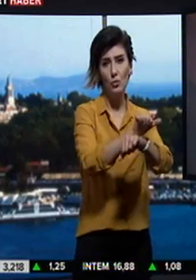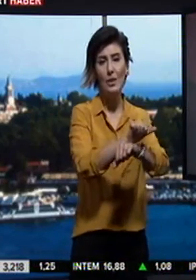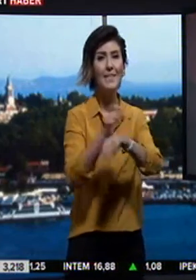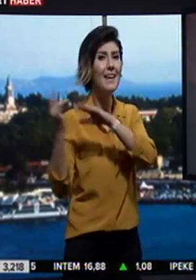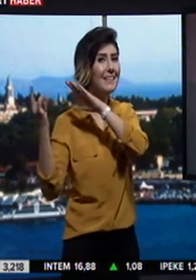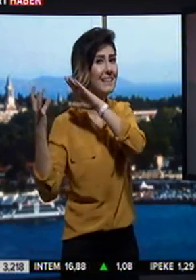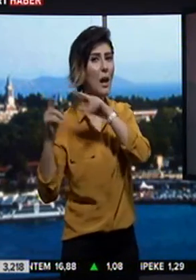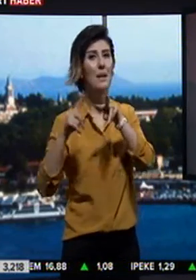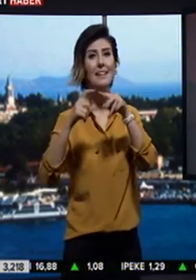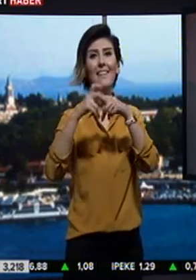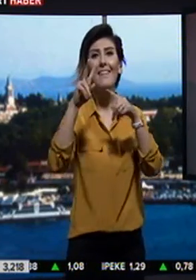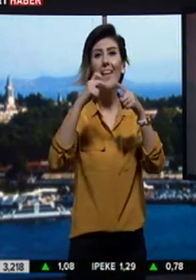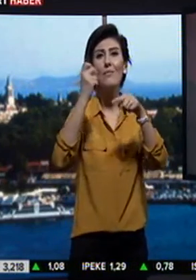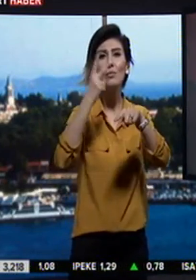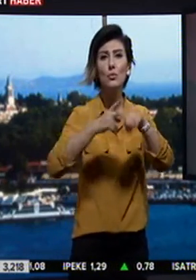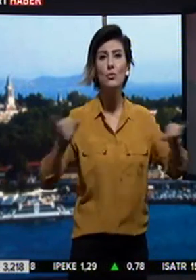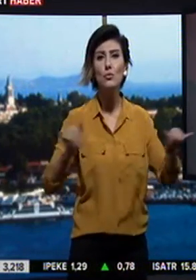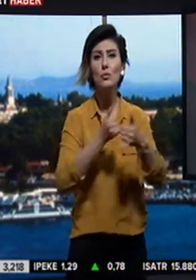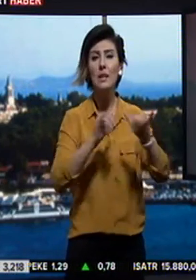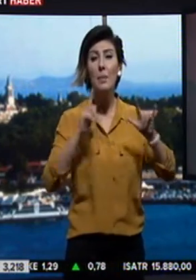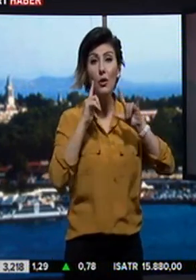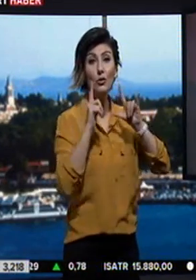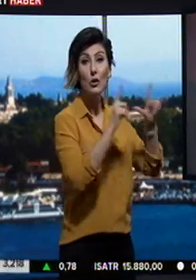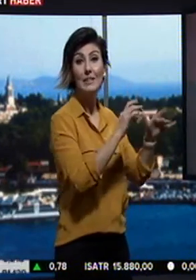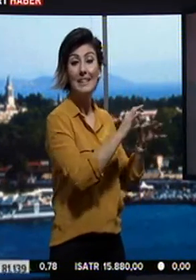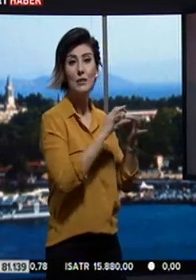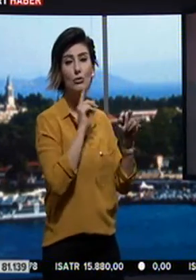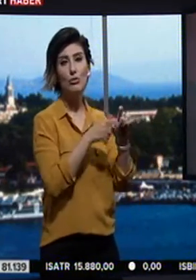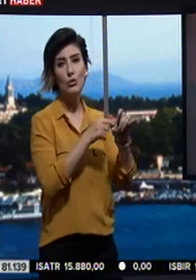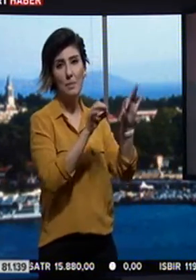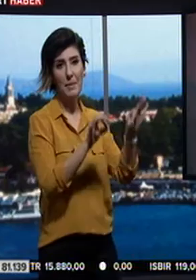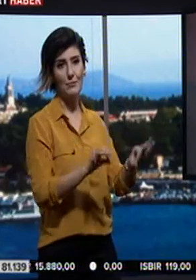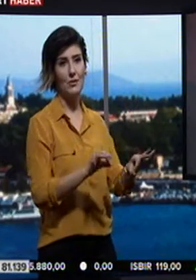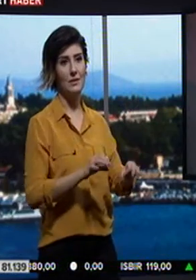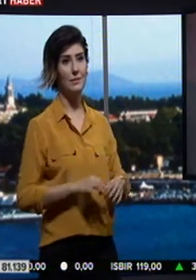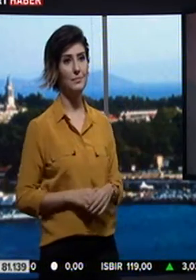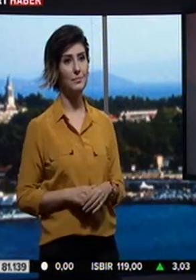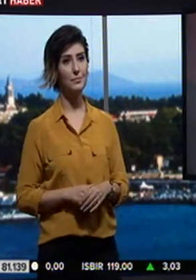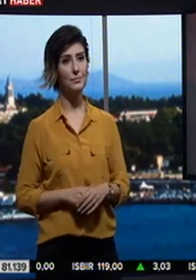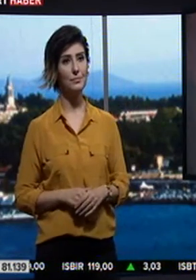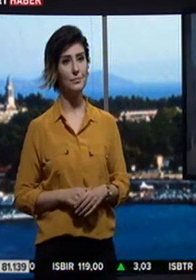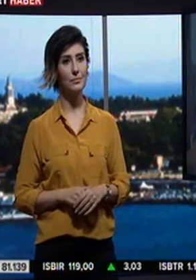tutuklandı. Diyarbakır'da da Nevruz kutlamasındaki görüntülerle ilgili soruşturma başlatıldı.